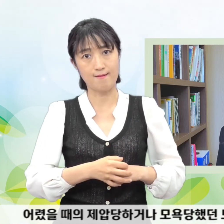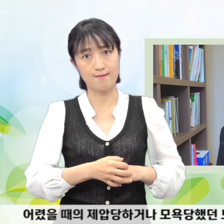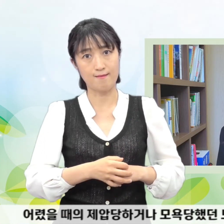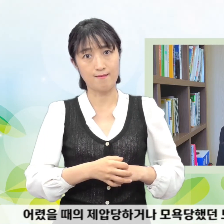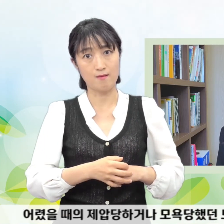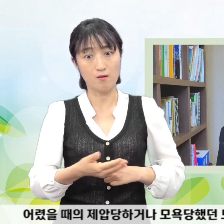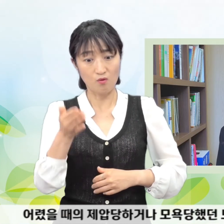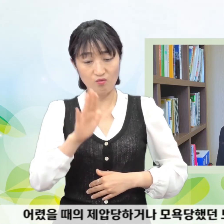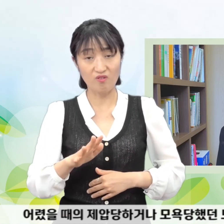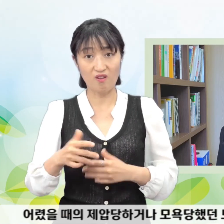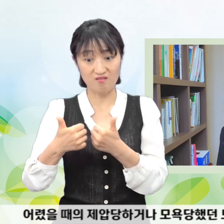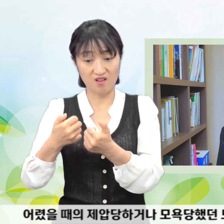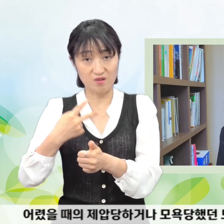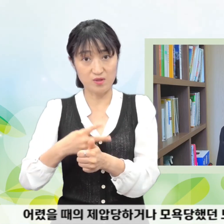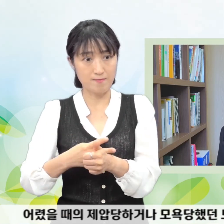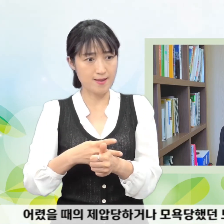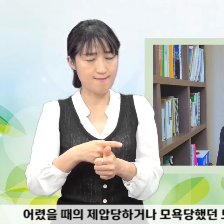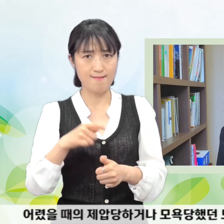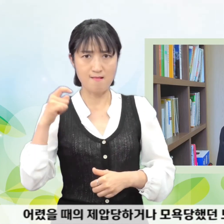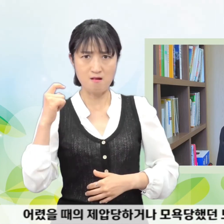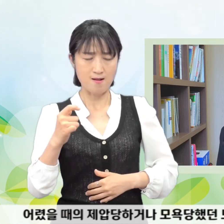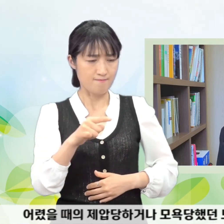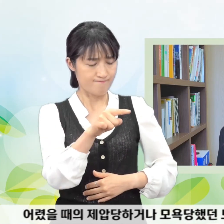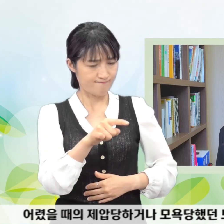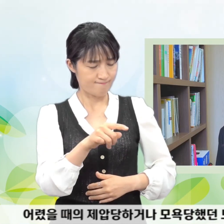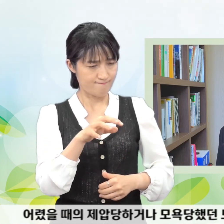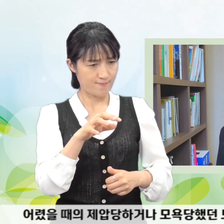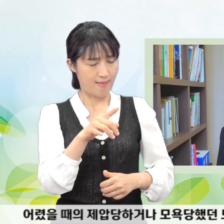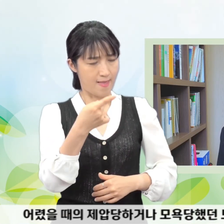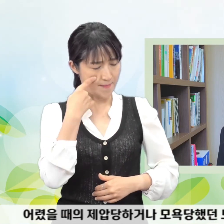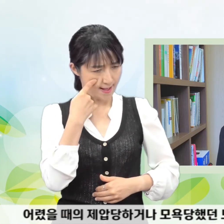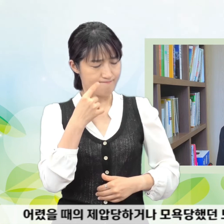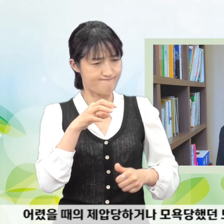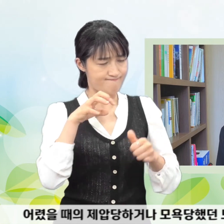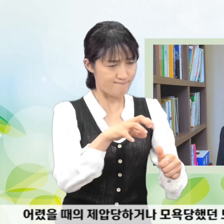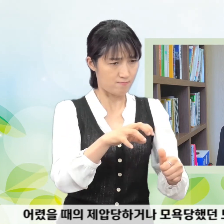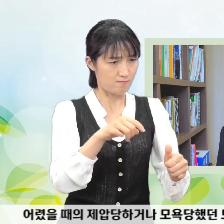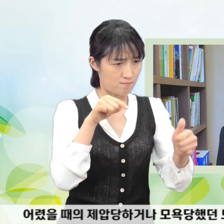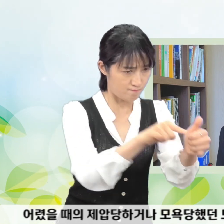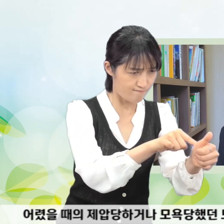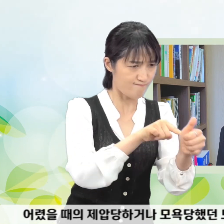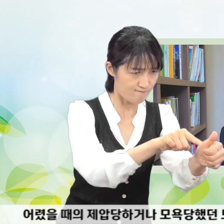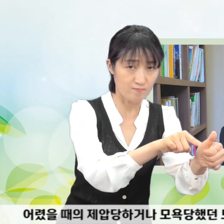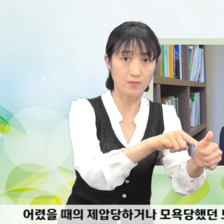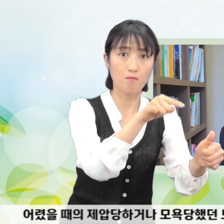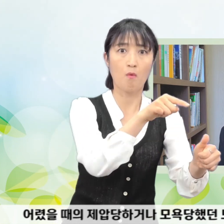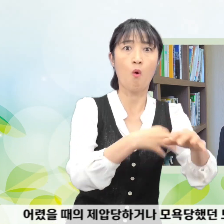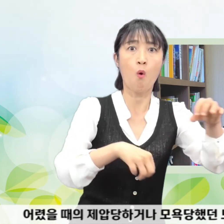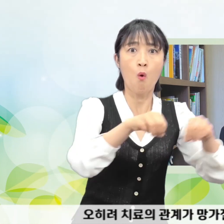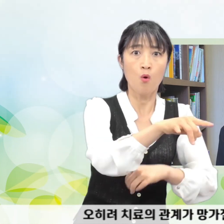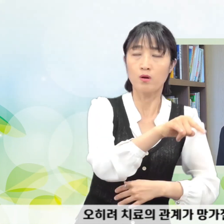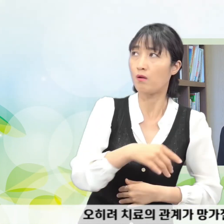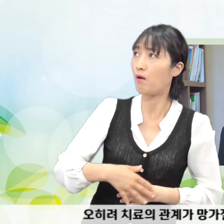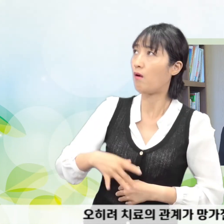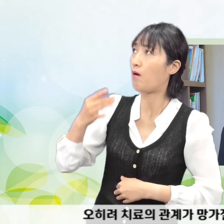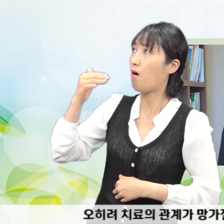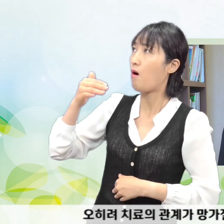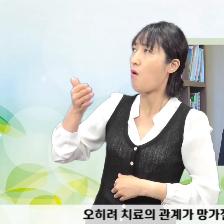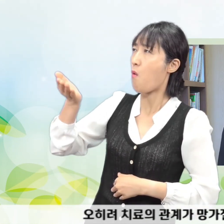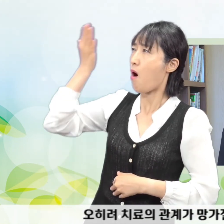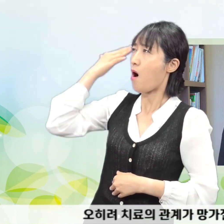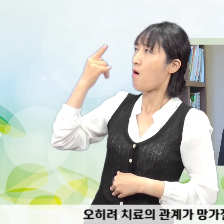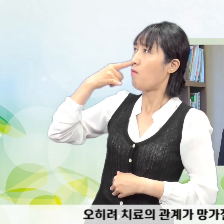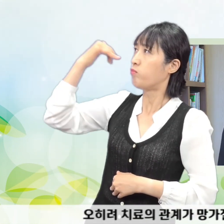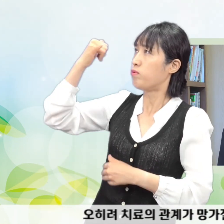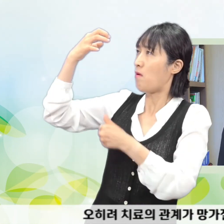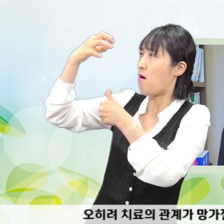때는 어렸을 때 학대 경험에 그러한 뭔가 제압당하고 모욕당하는 그 느낌들이 되살아나기 때문에 오히려 치료 관계가 이제